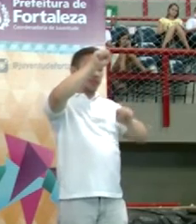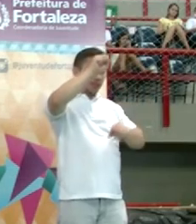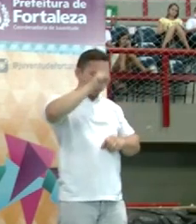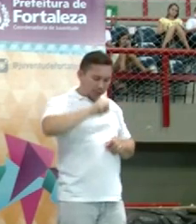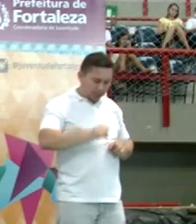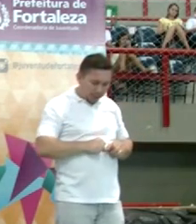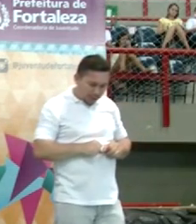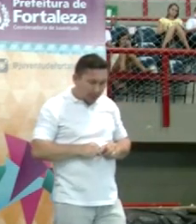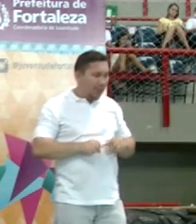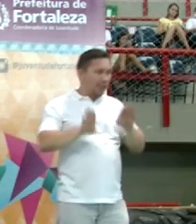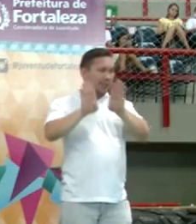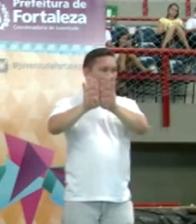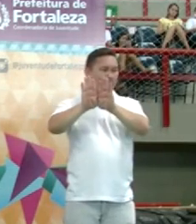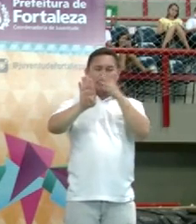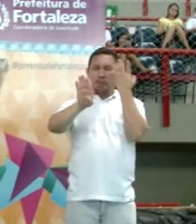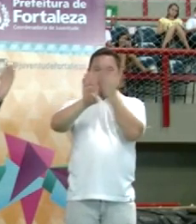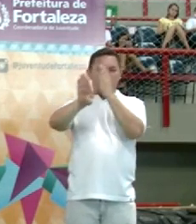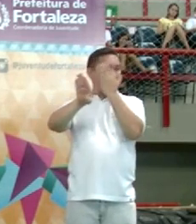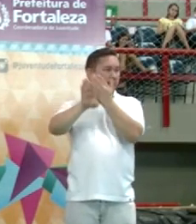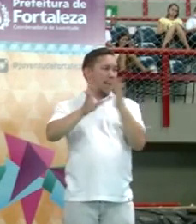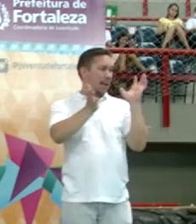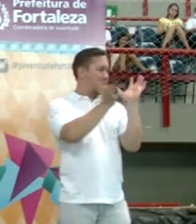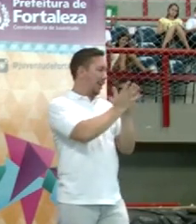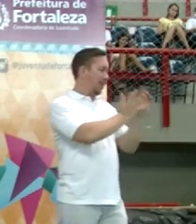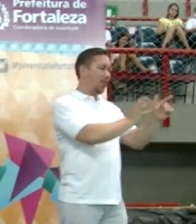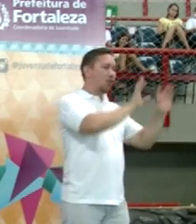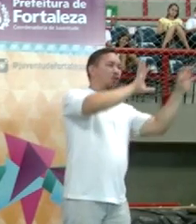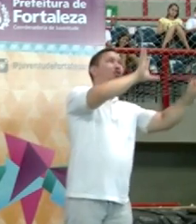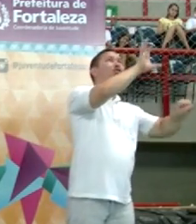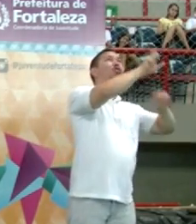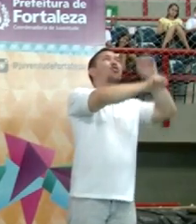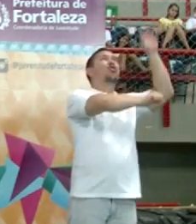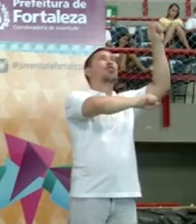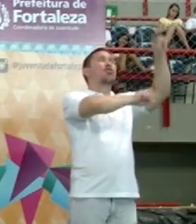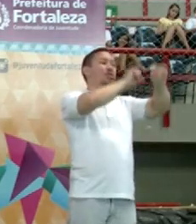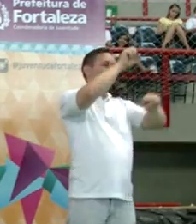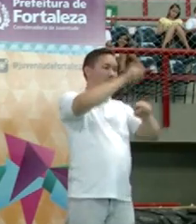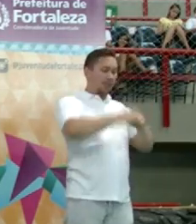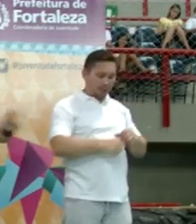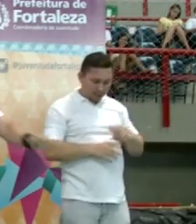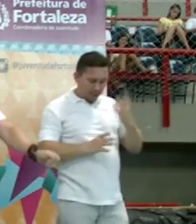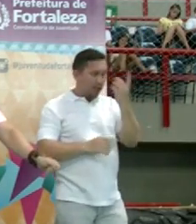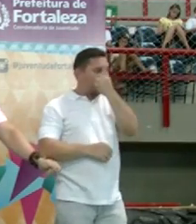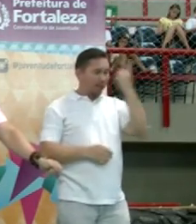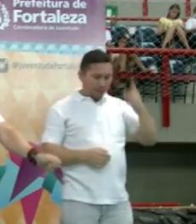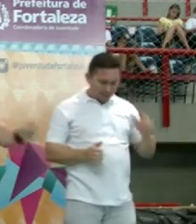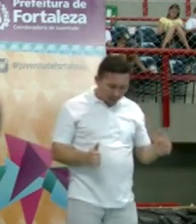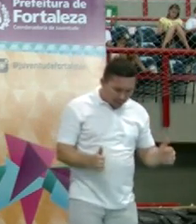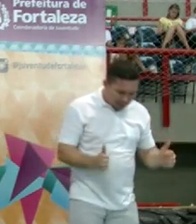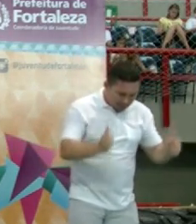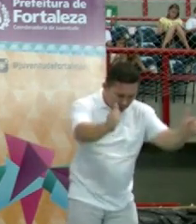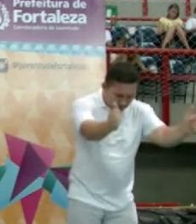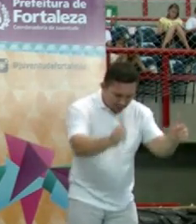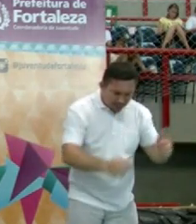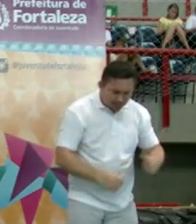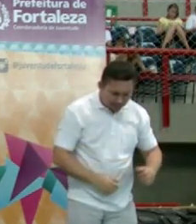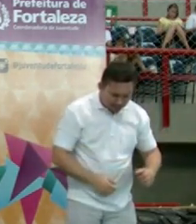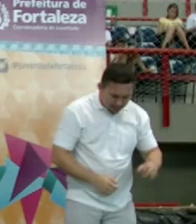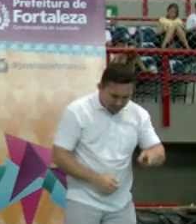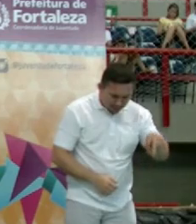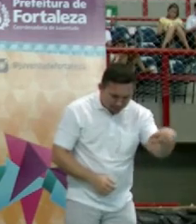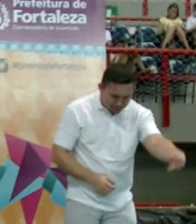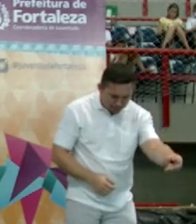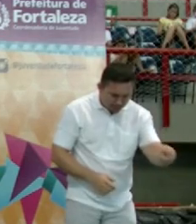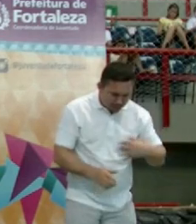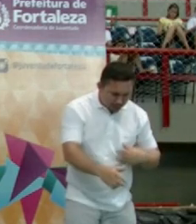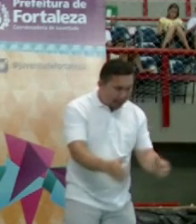porque ficava a galera querendo arrombar o portão e a outra negada querendo subir pelo muro com a escada. E a gente aqui em cima, empurrando a escada, e a galera lá embaixo,